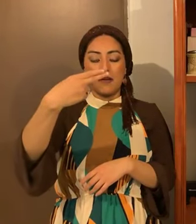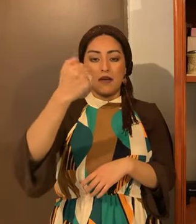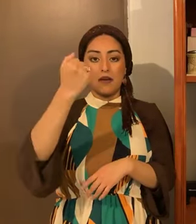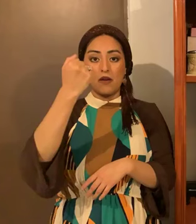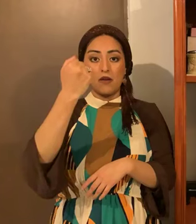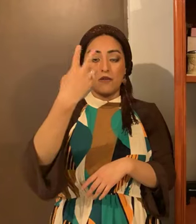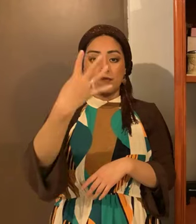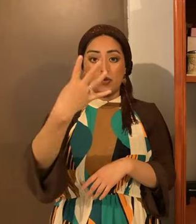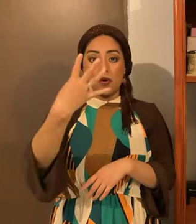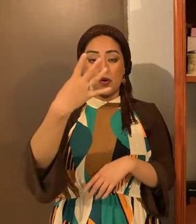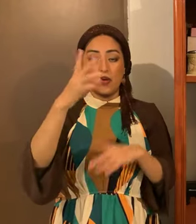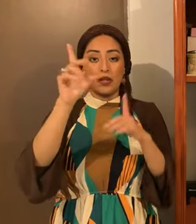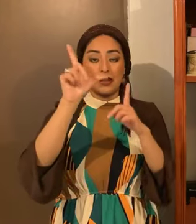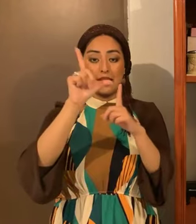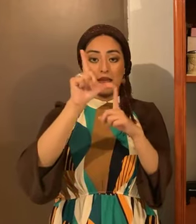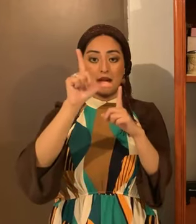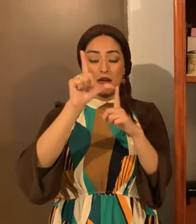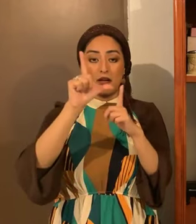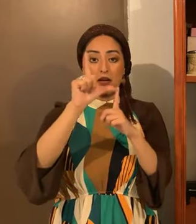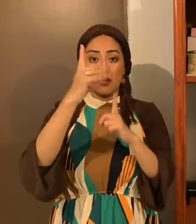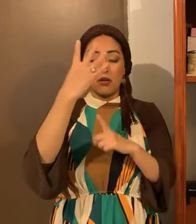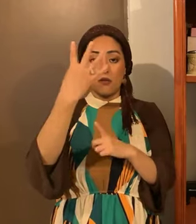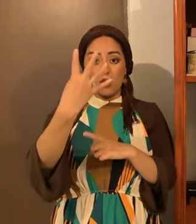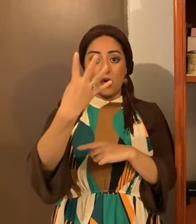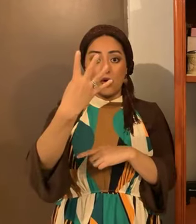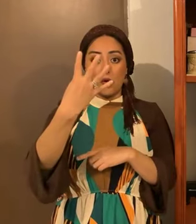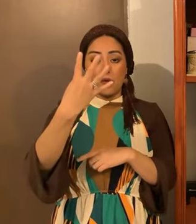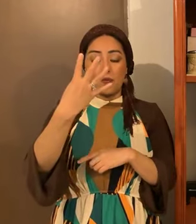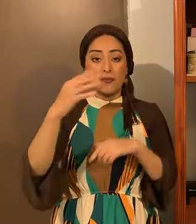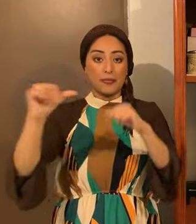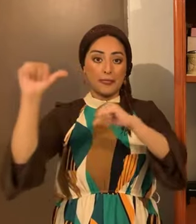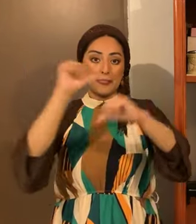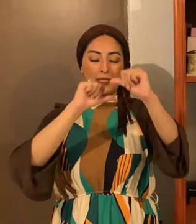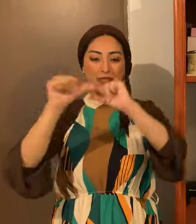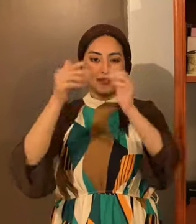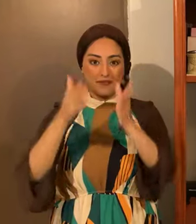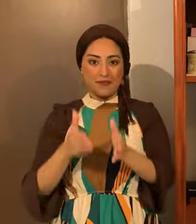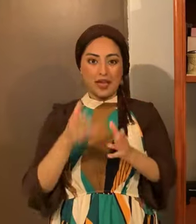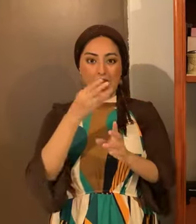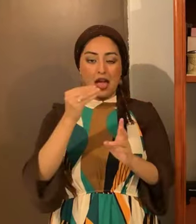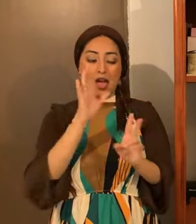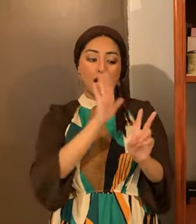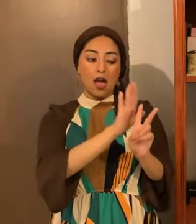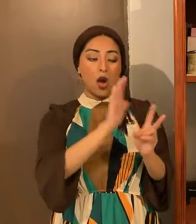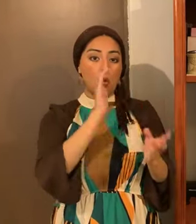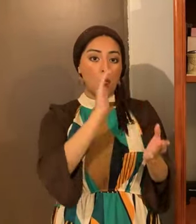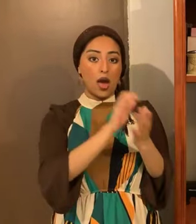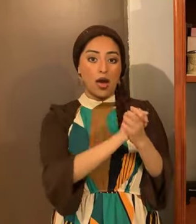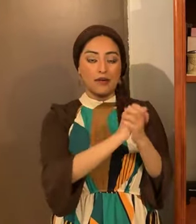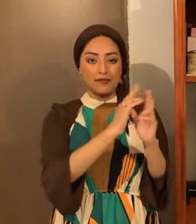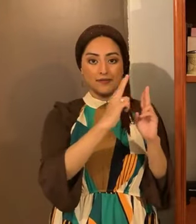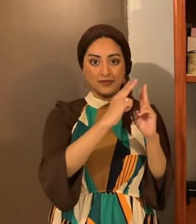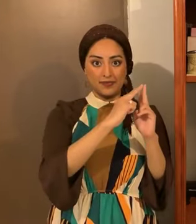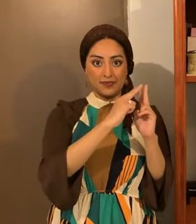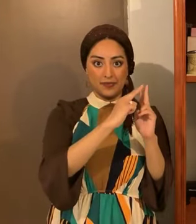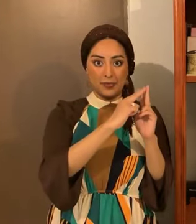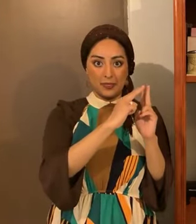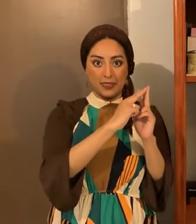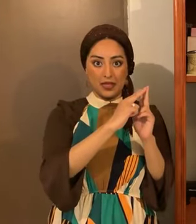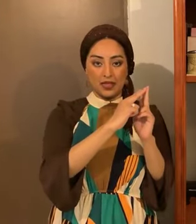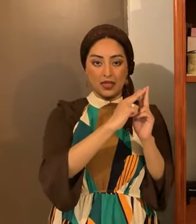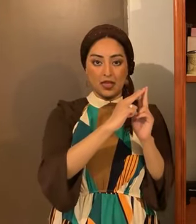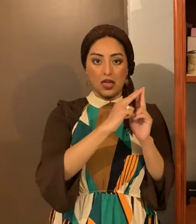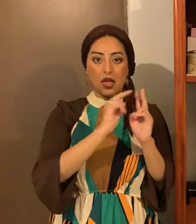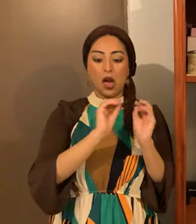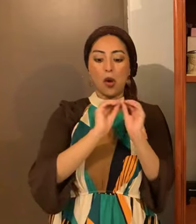cuatro componentes y estas 4 letras, este científico genetista y su esposa cantante, como les decía,